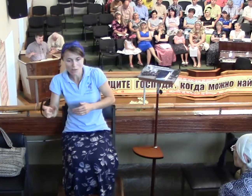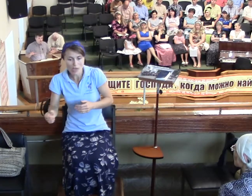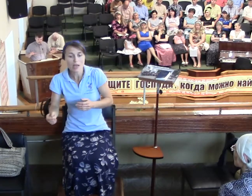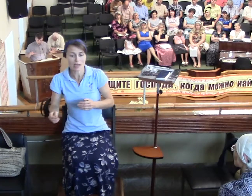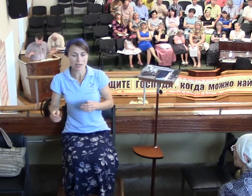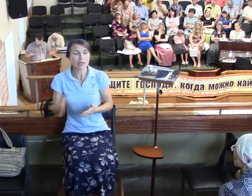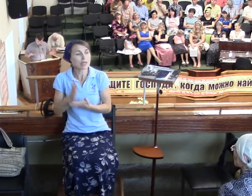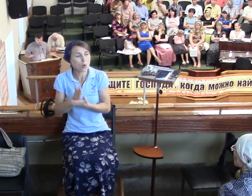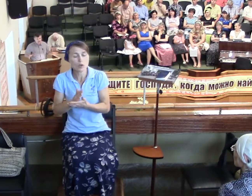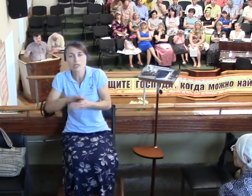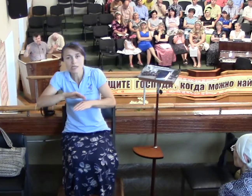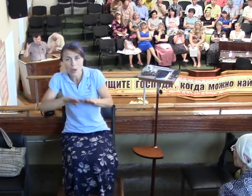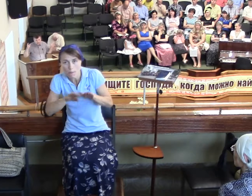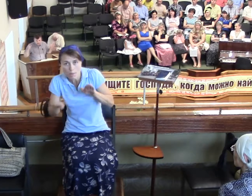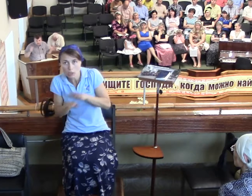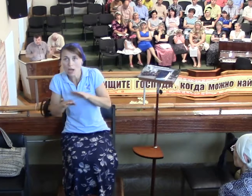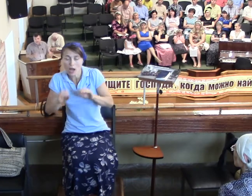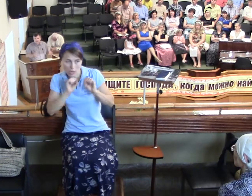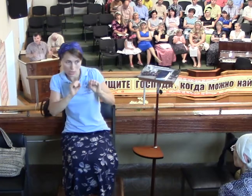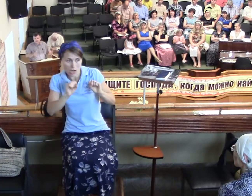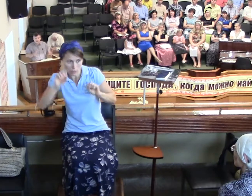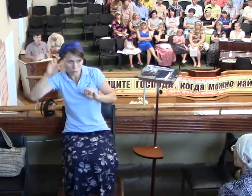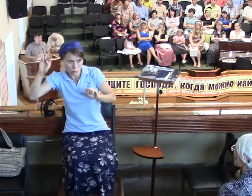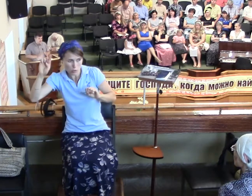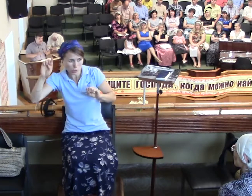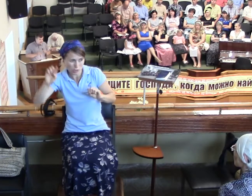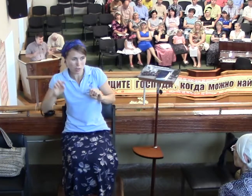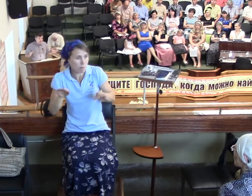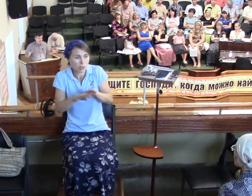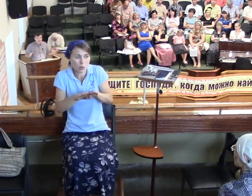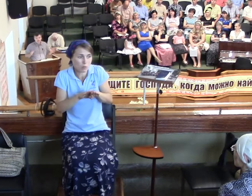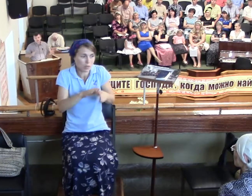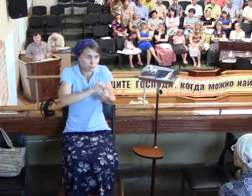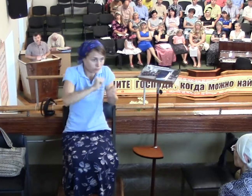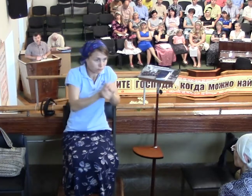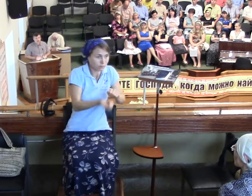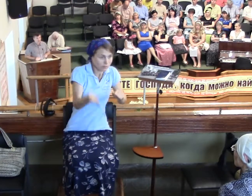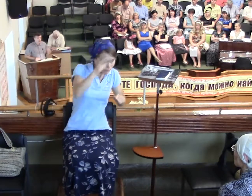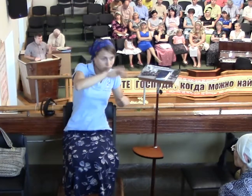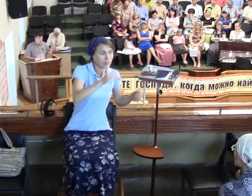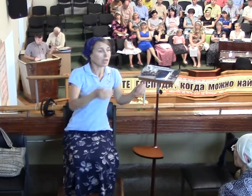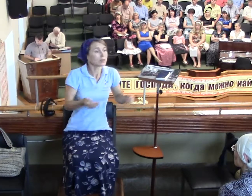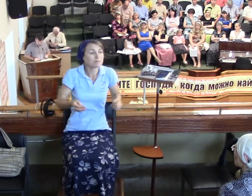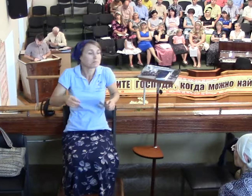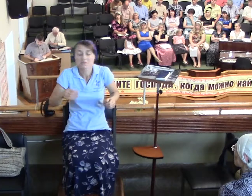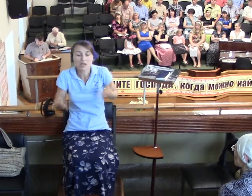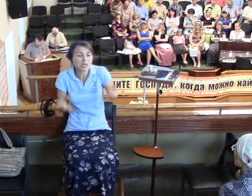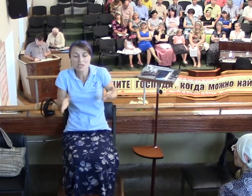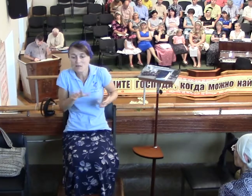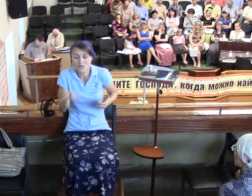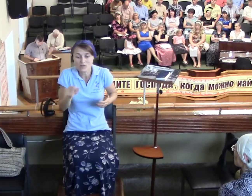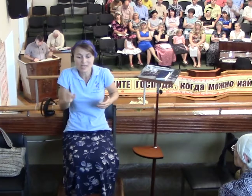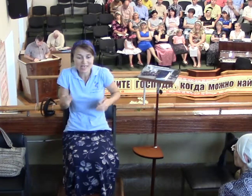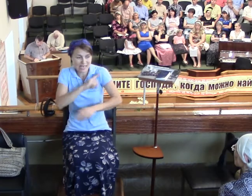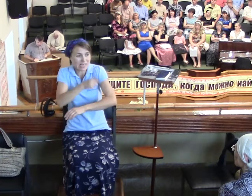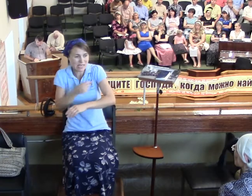его не может поколебать. Он находится в этой крепкой крепости, и даже если все силы ада восстанут на него, Бог является